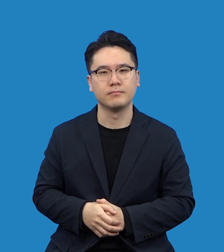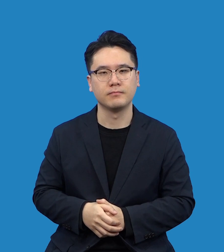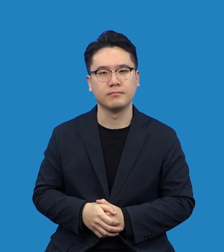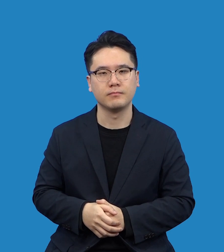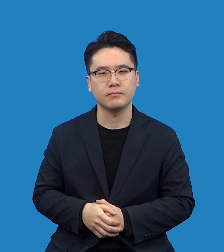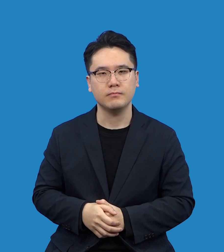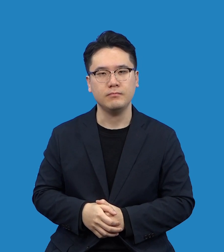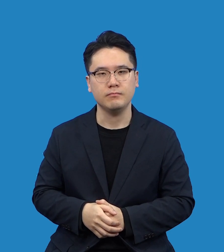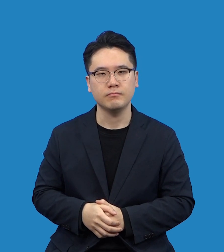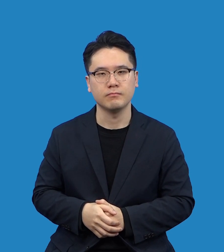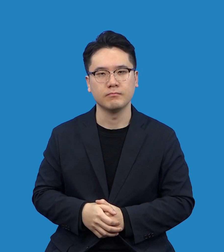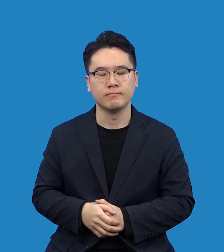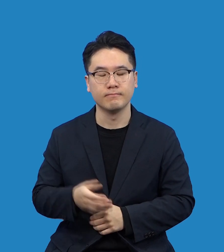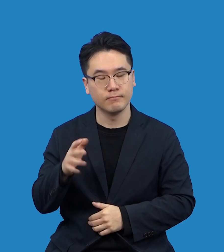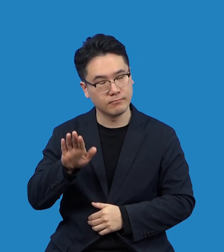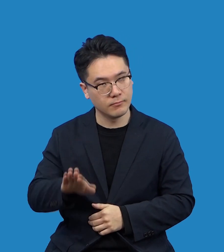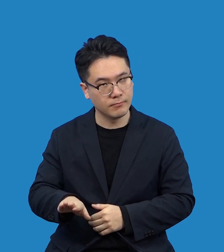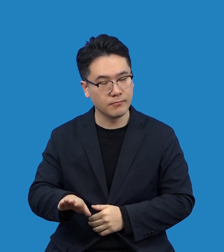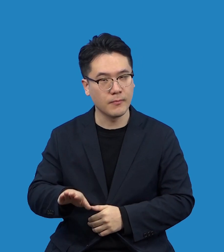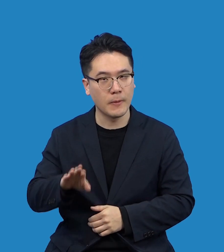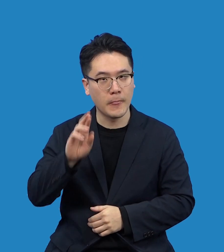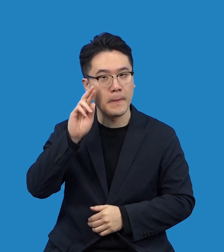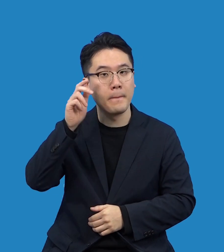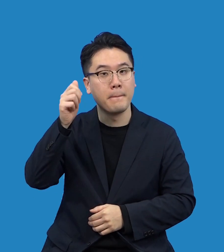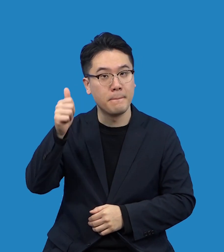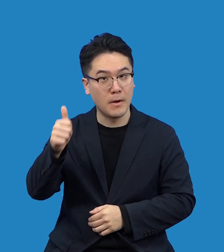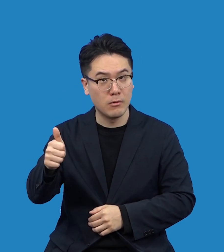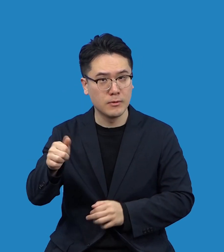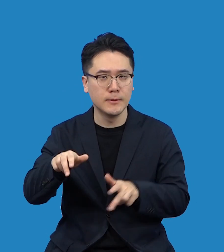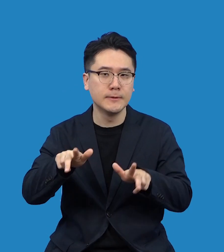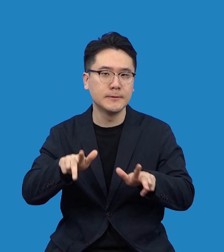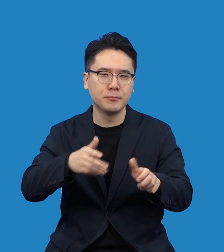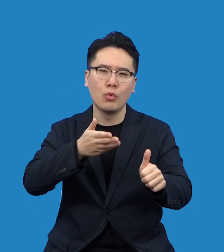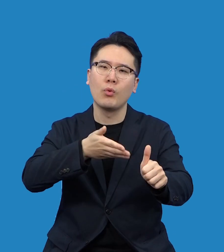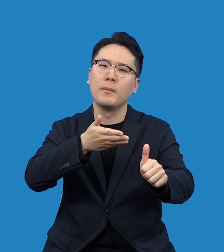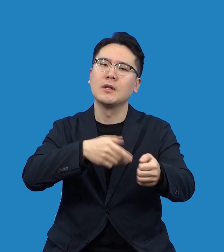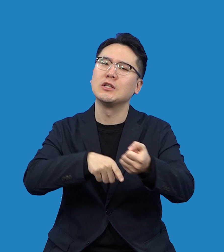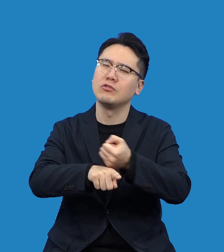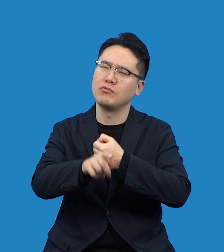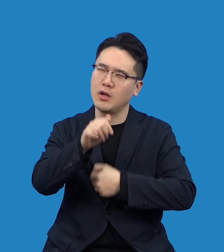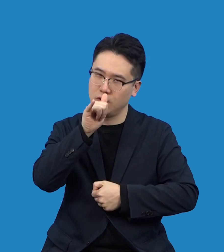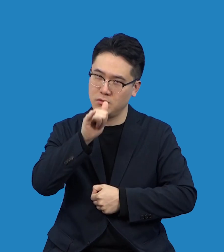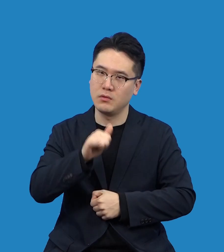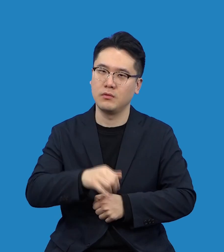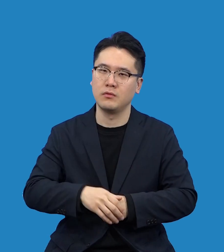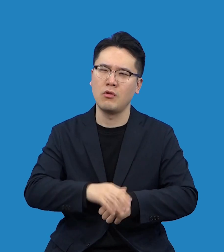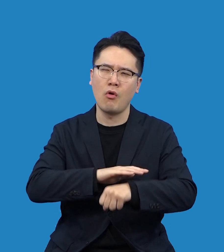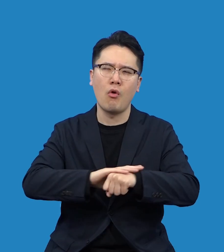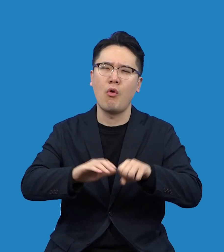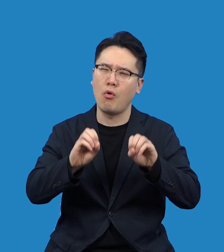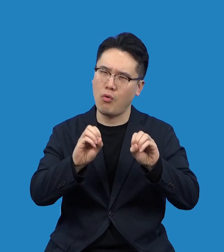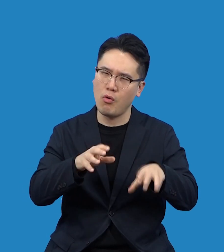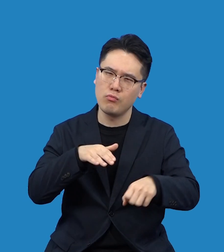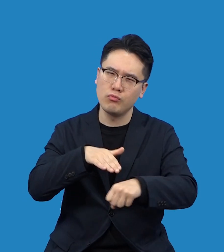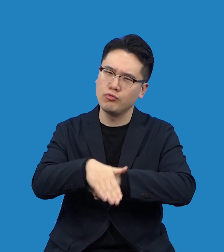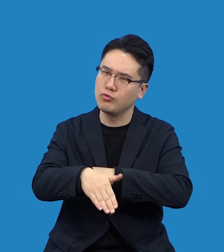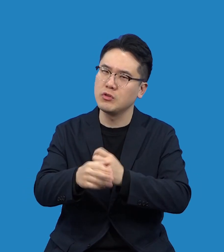그러나 바울이 이렇게 권면하는 이유가 있지요. 26절에